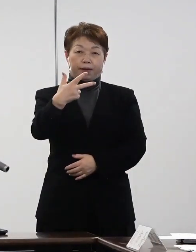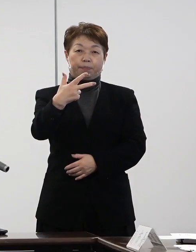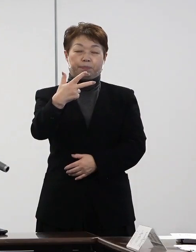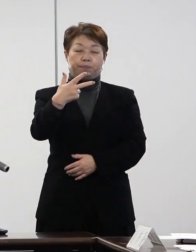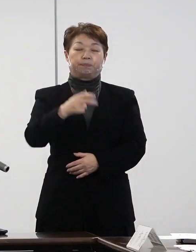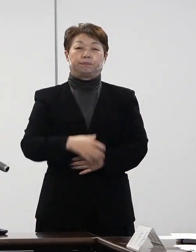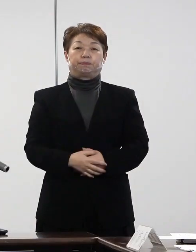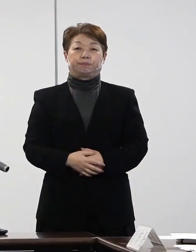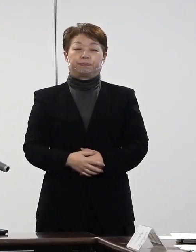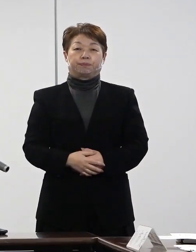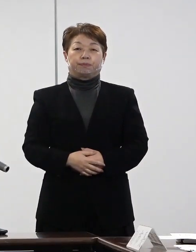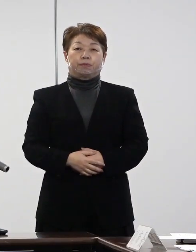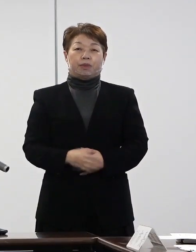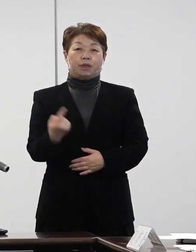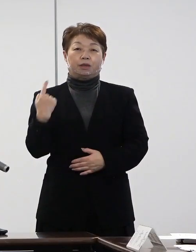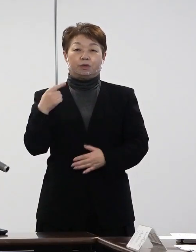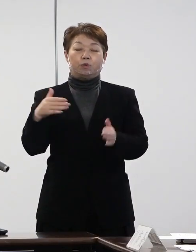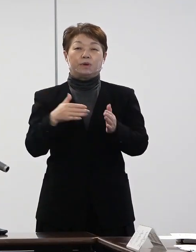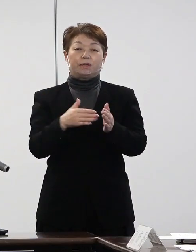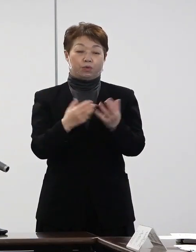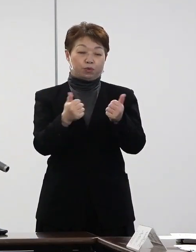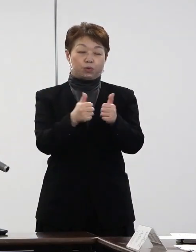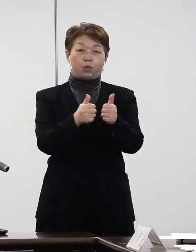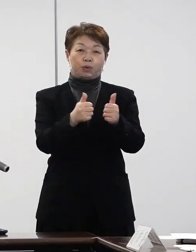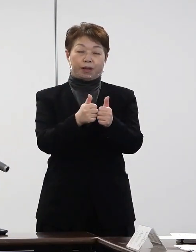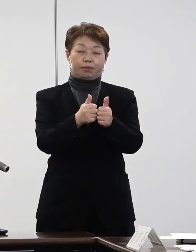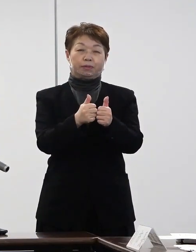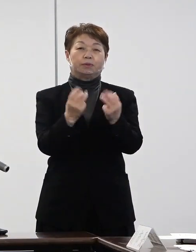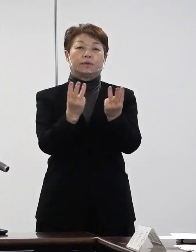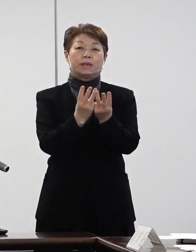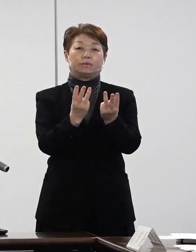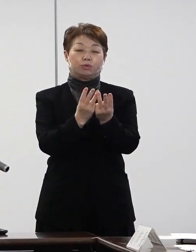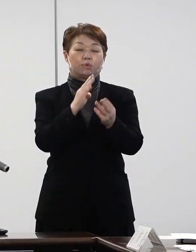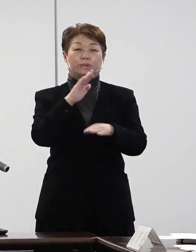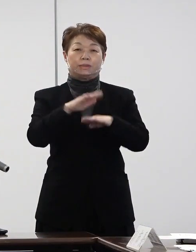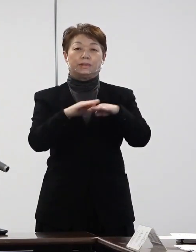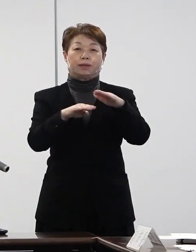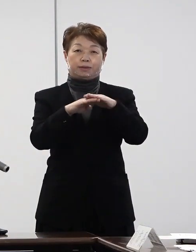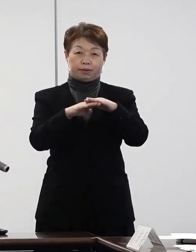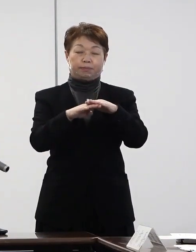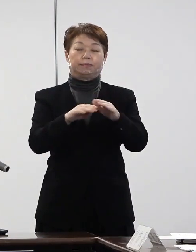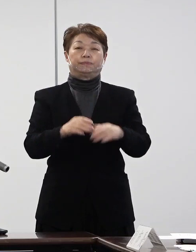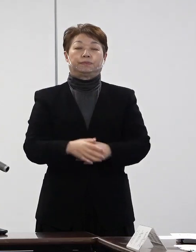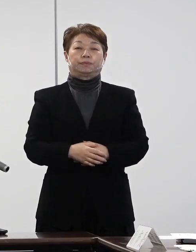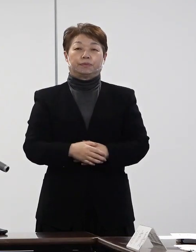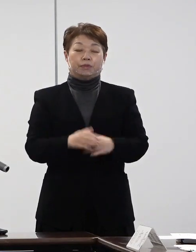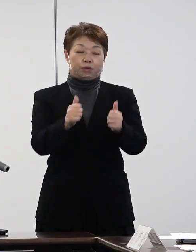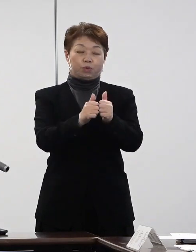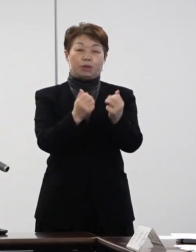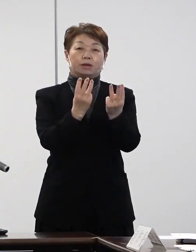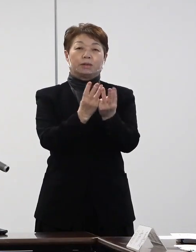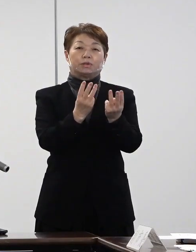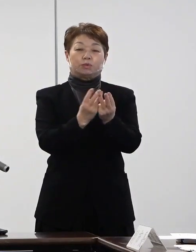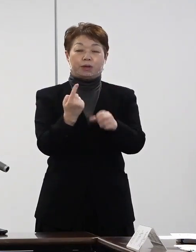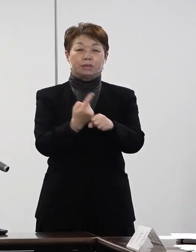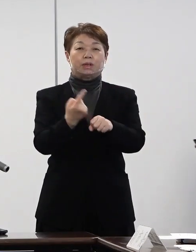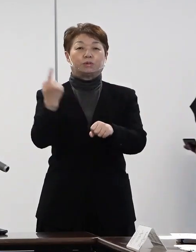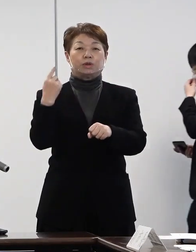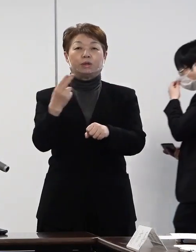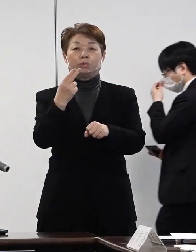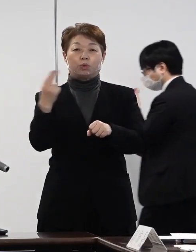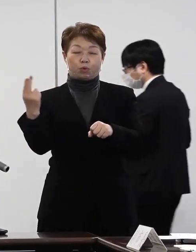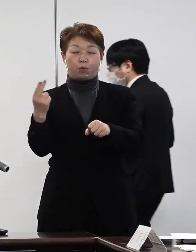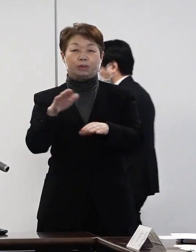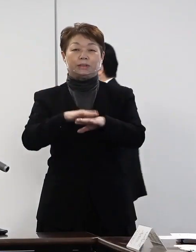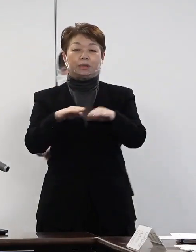。次に昨日までの相談検査実績でございますが、相談件数は昨年度の実績